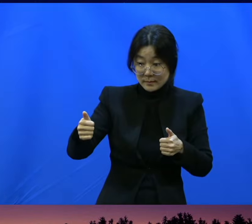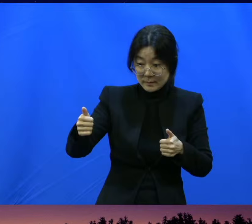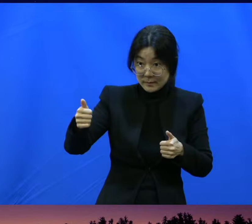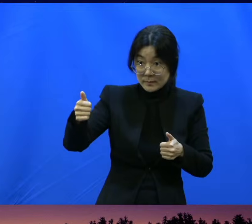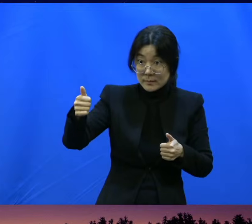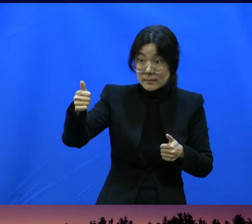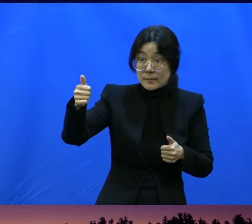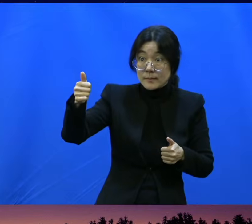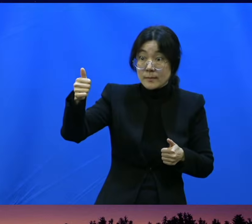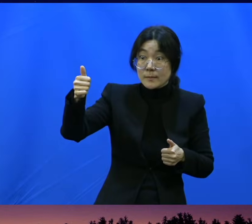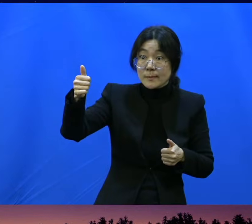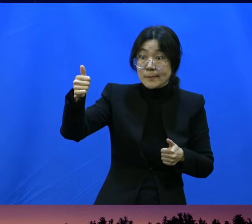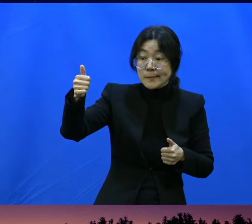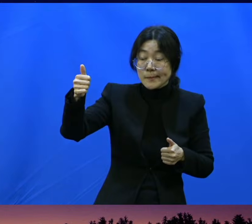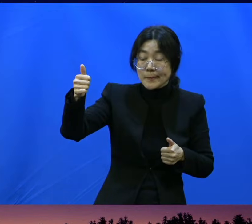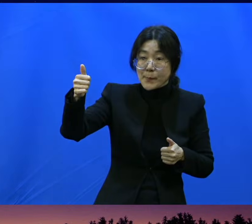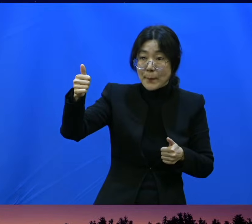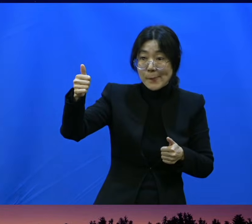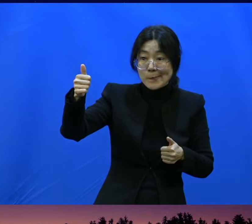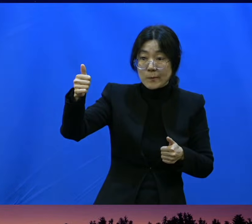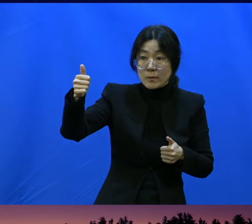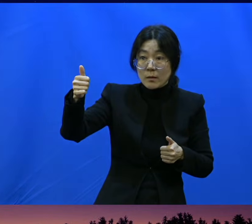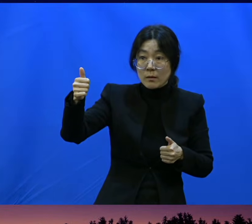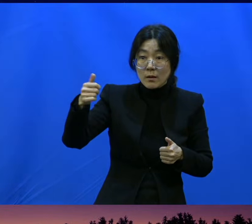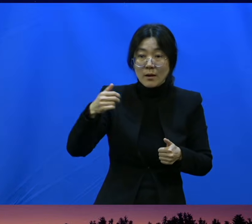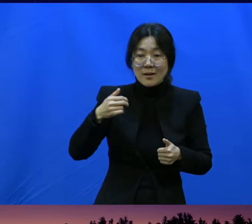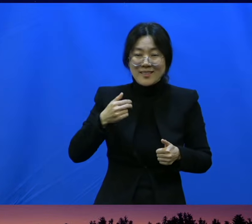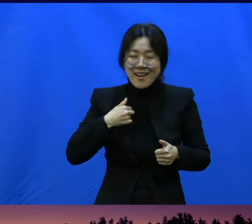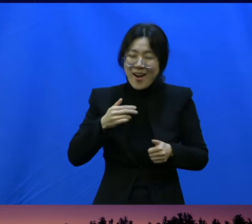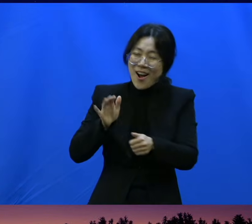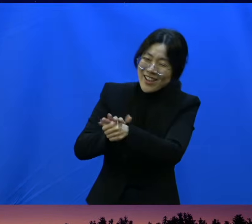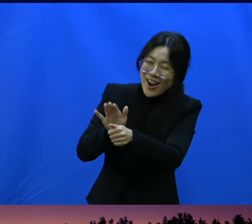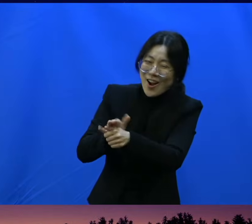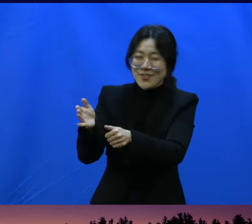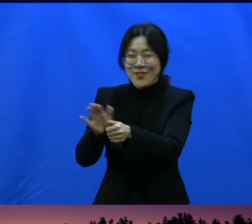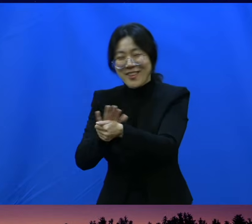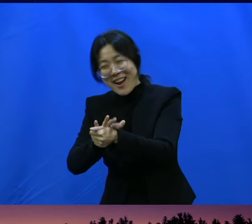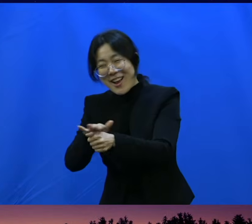이게 왜 그래? 뭐 그래 될 수밖에 없죠. 다윗의 인기가 막 계속 올라가잖아요.